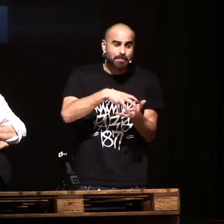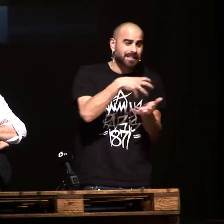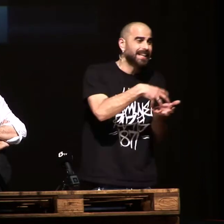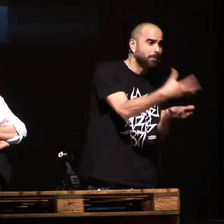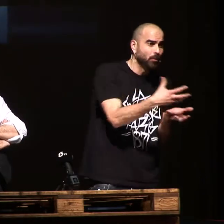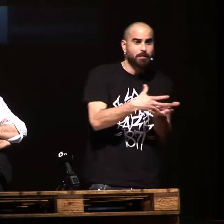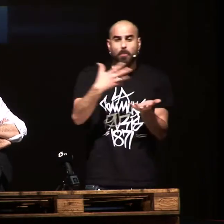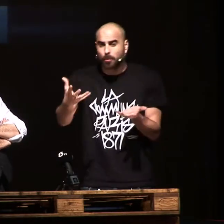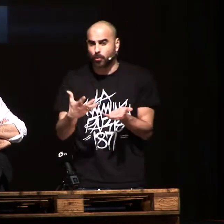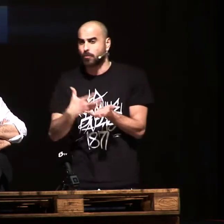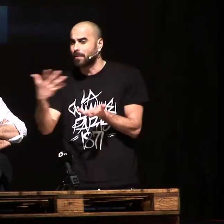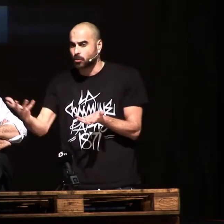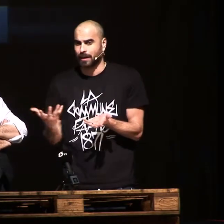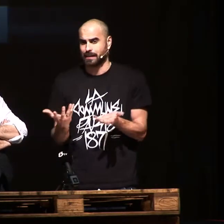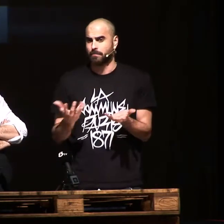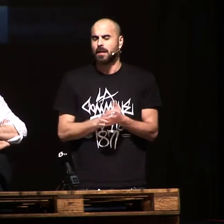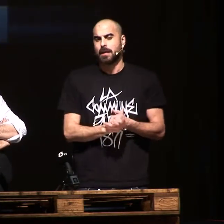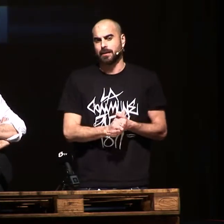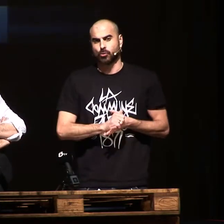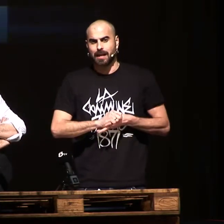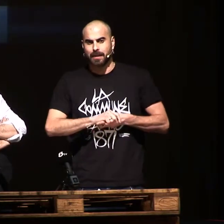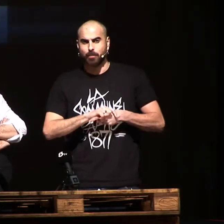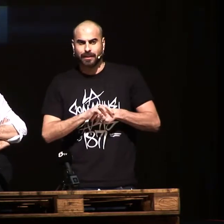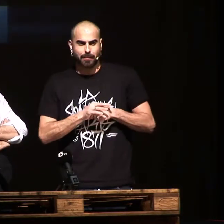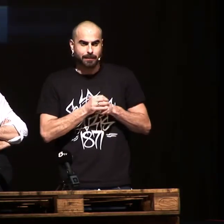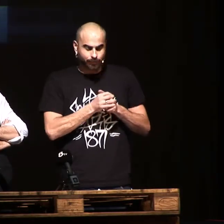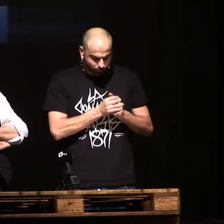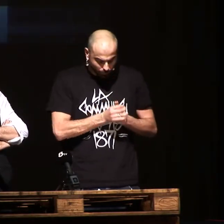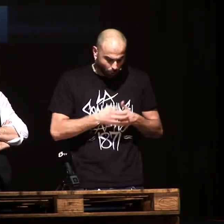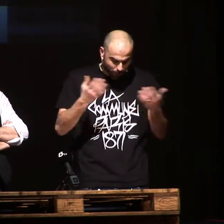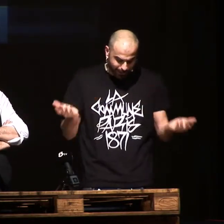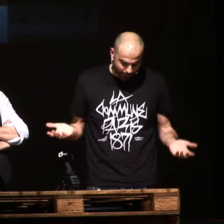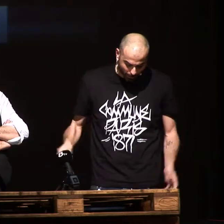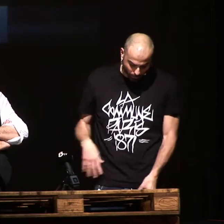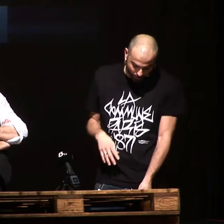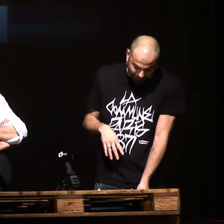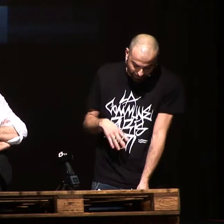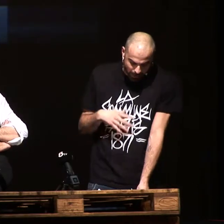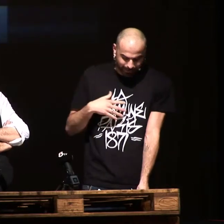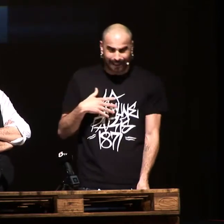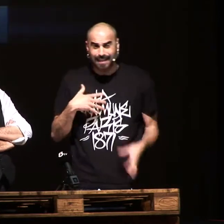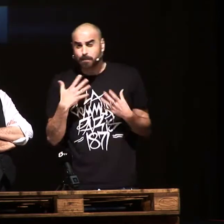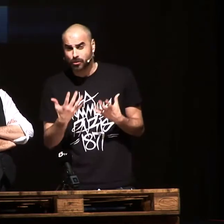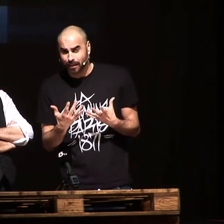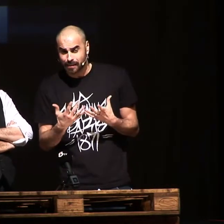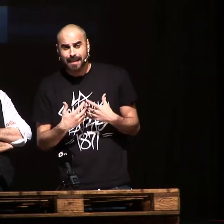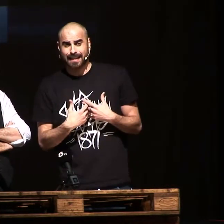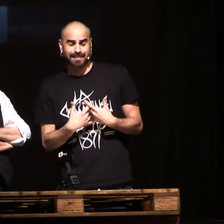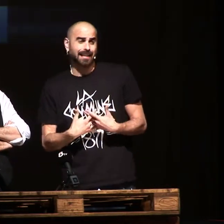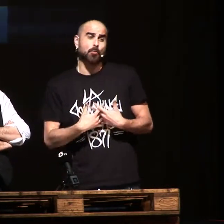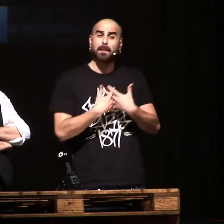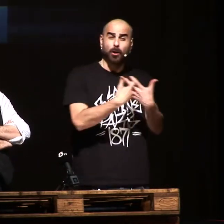contra de que puguem decidir què produïm, com ho produïm, com ens organitzem socialment i políticament, com organitzem la producció, etc. Per tant, aquelles